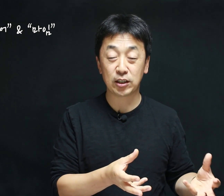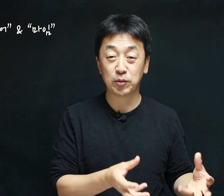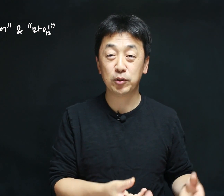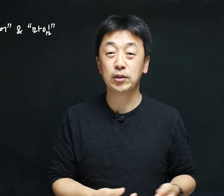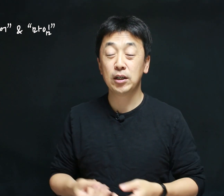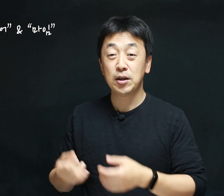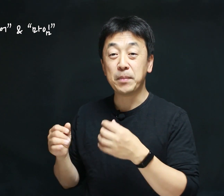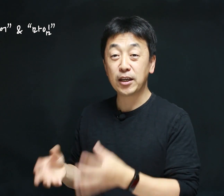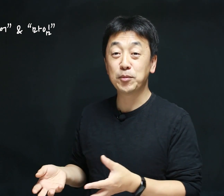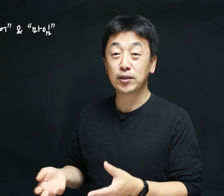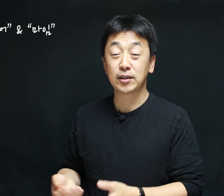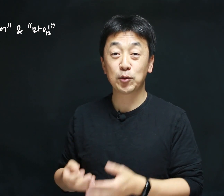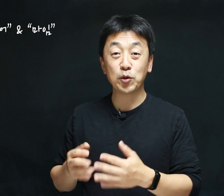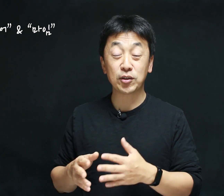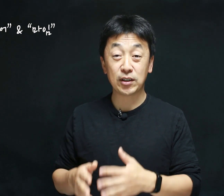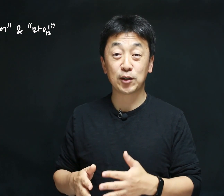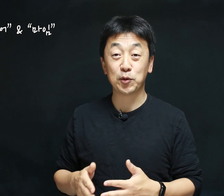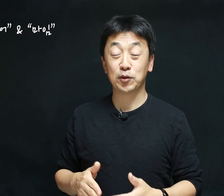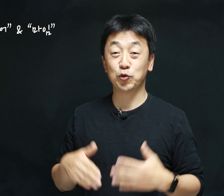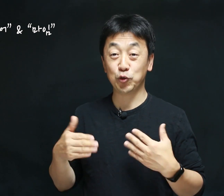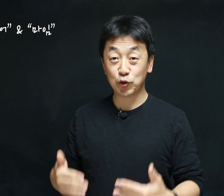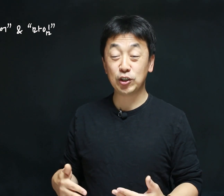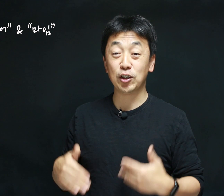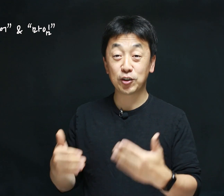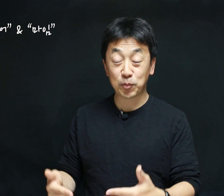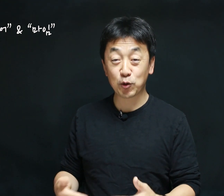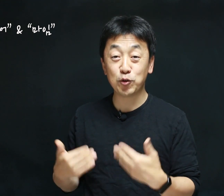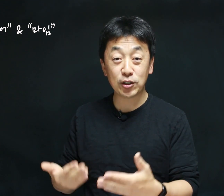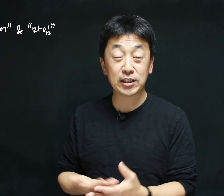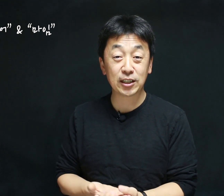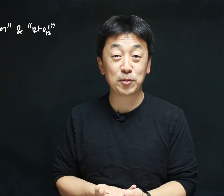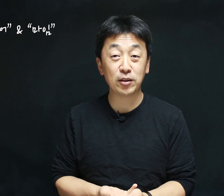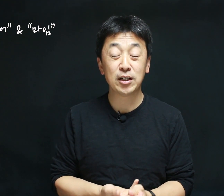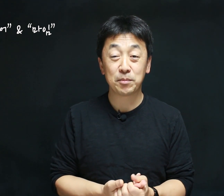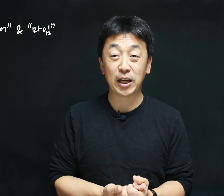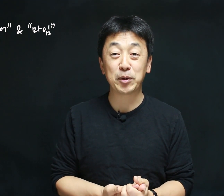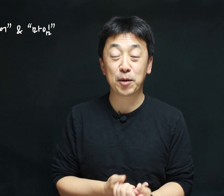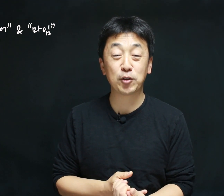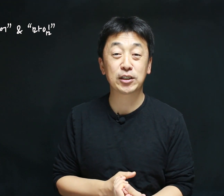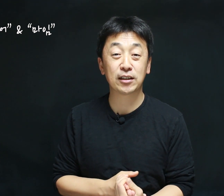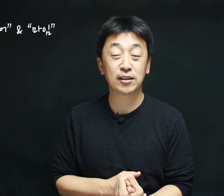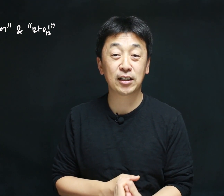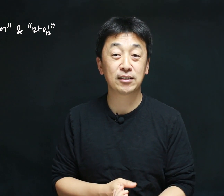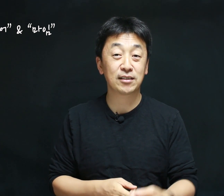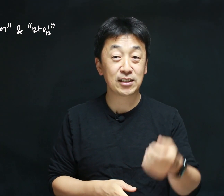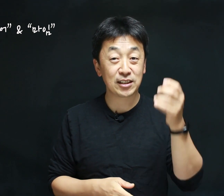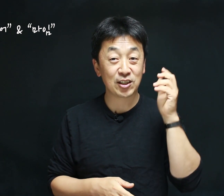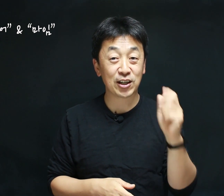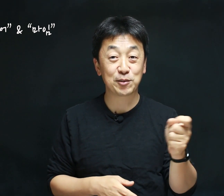부분. 마임은 통역사라도 꾸준히 연습하고 훈련하지 않으면 마임이 개발되지 않는다라는 사실을